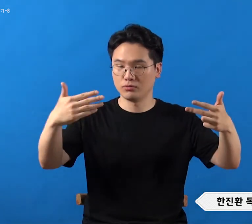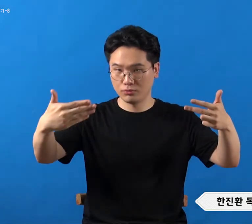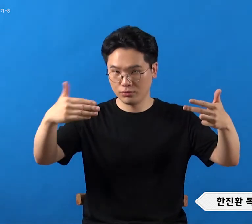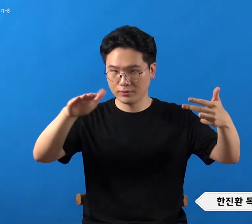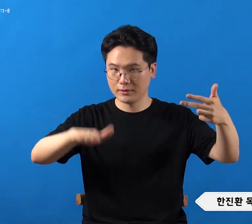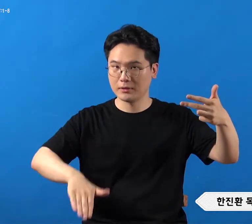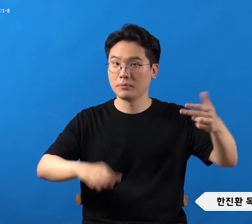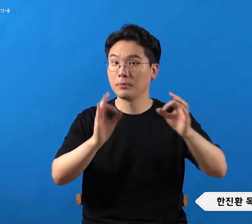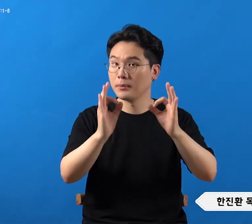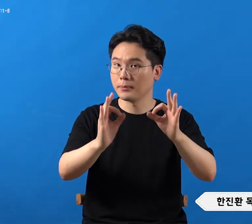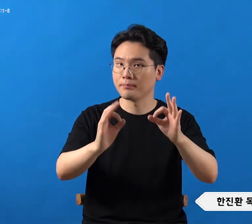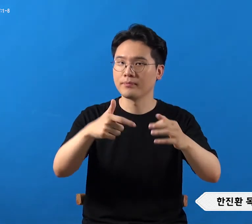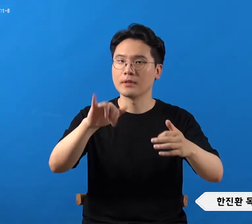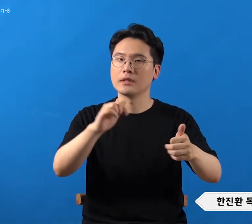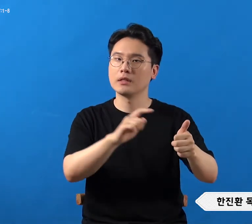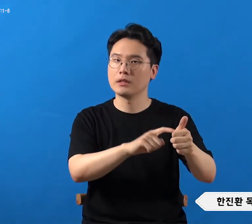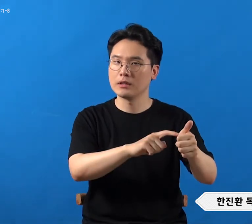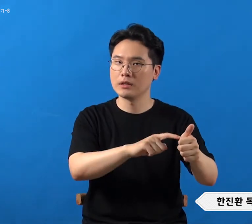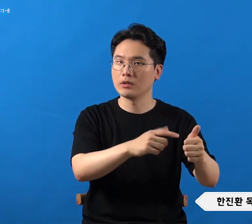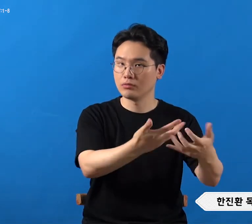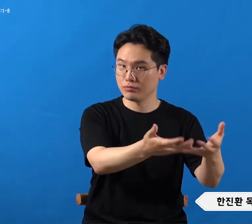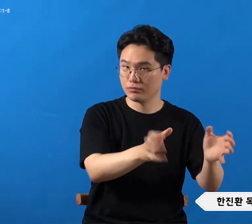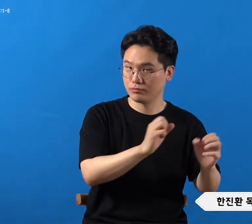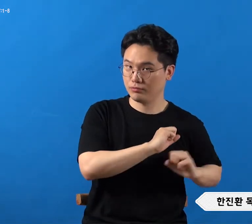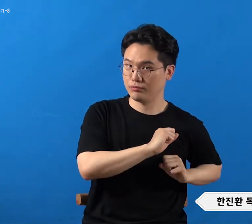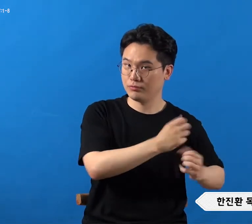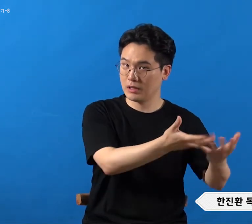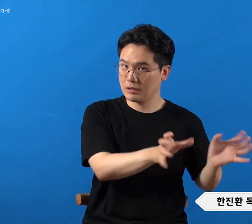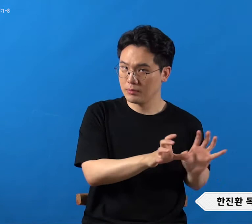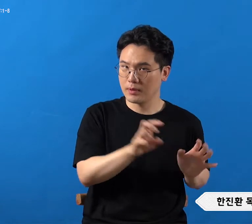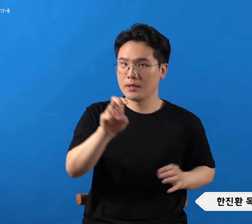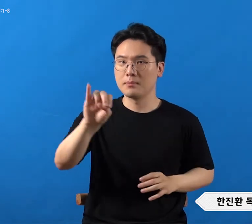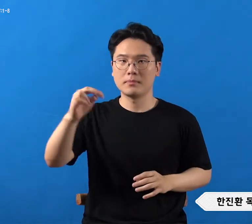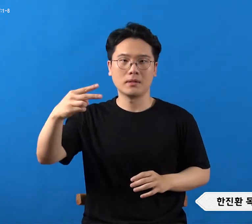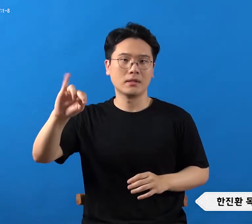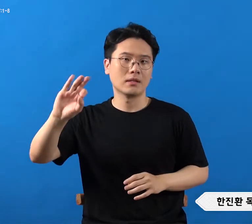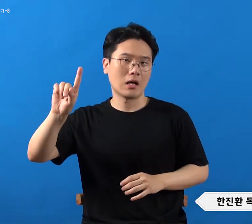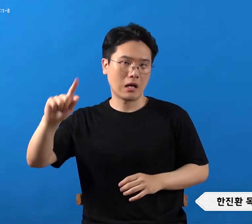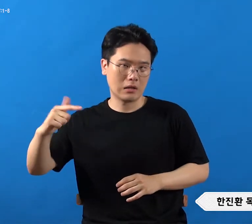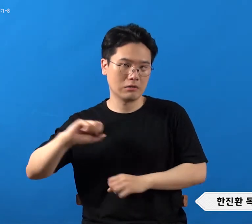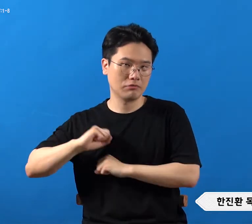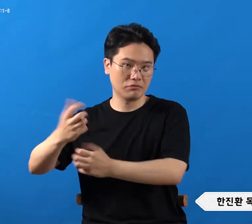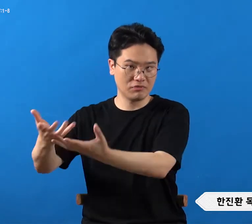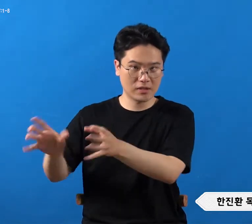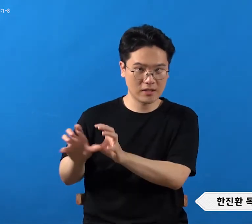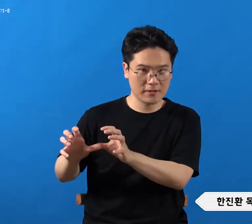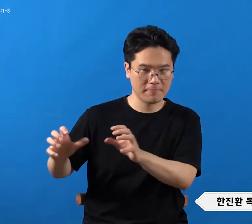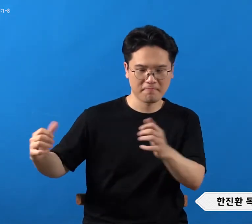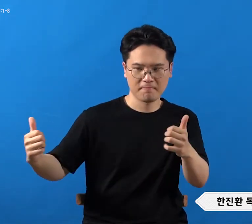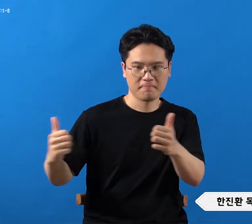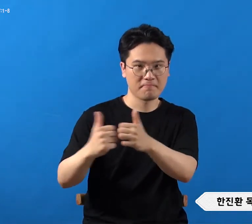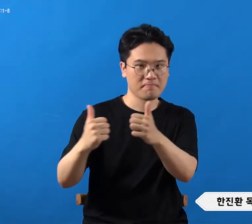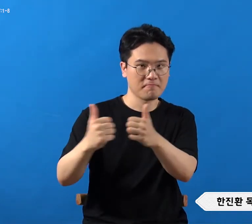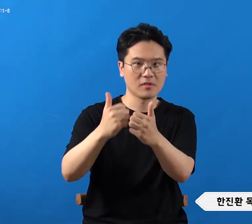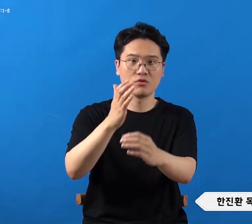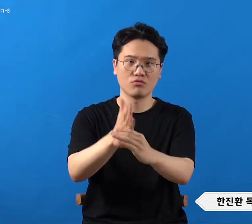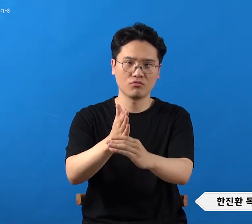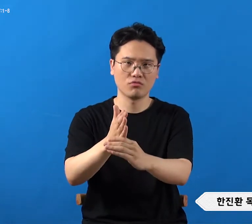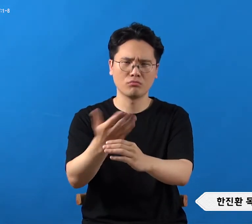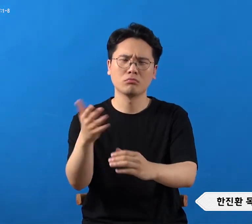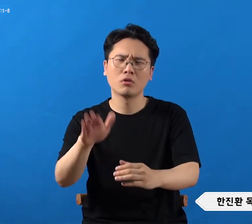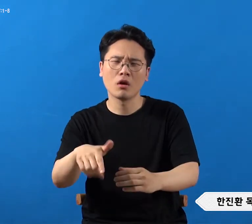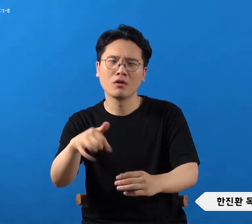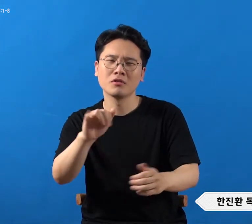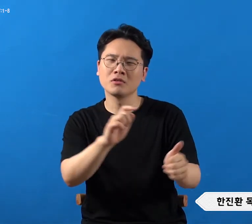보면 기드온의 군사들과 미디안의 군사들이 이제 대치하고 있는데 기드온의 마음에는 여전히 두려움이